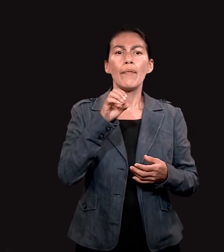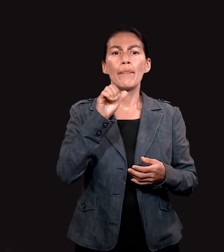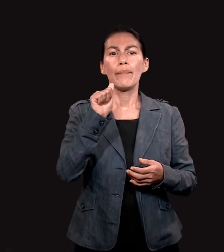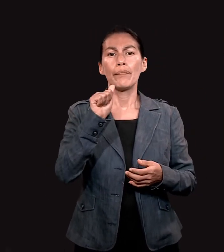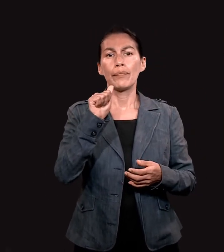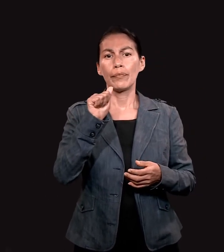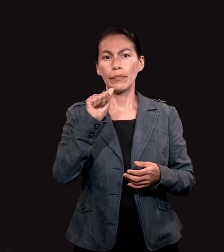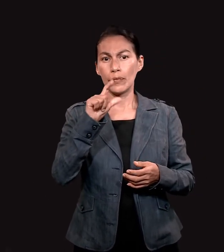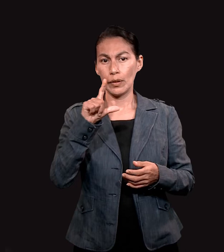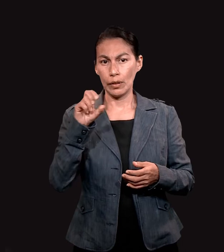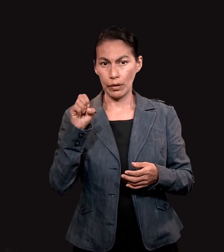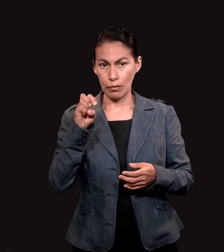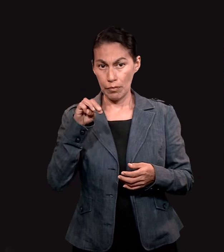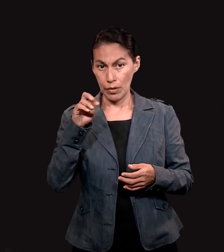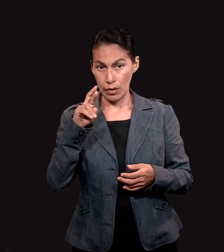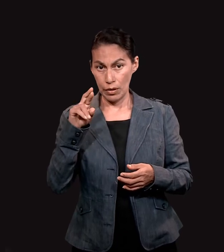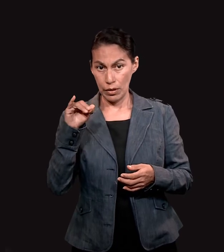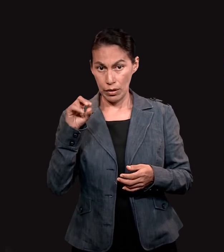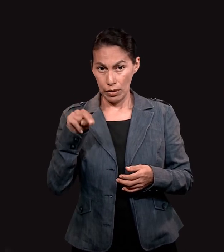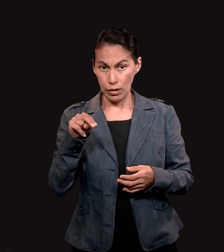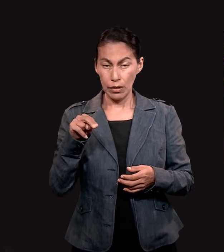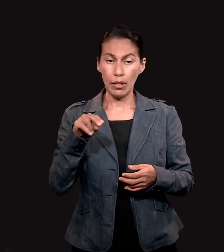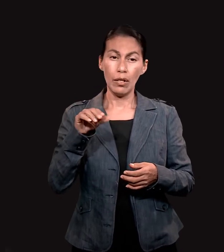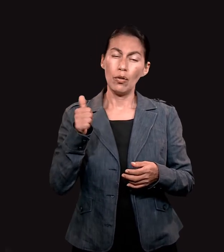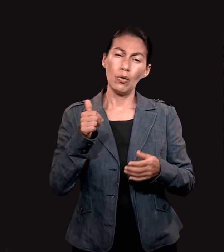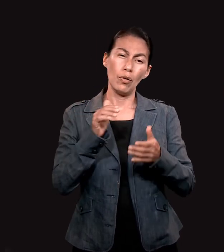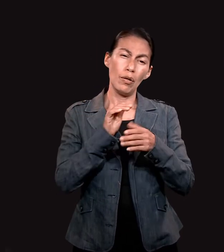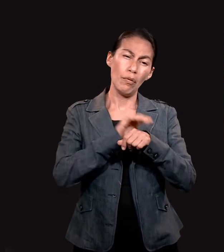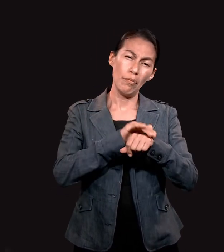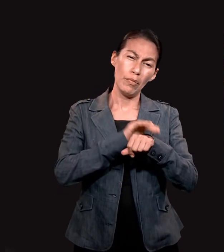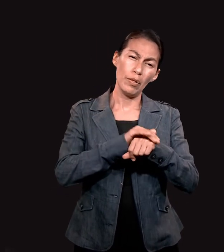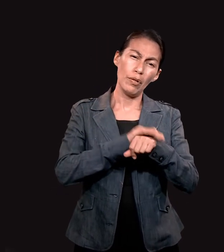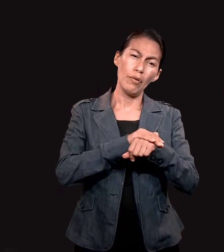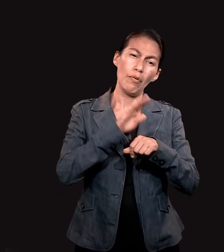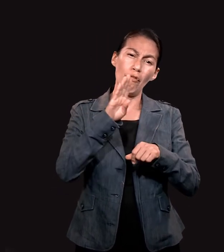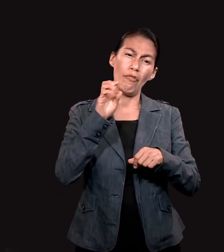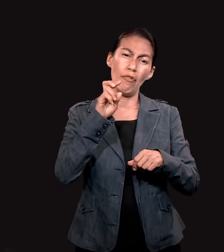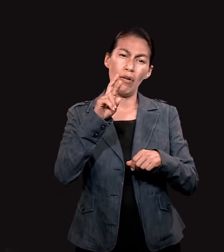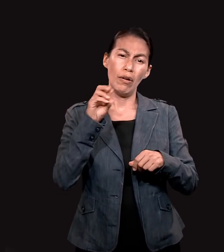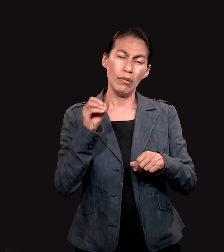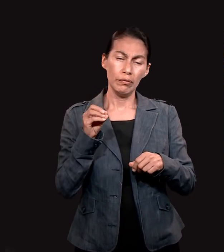también y nuestro querido amigo Daniel Baro, oremos por ellos.